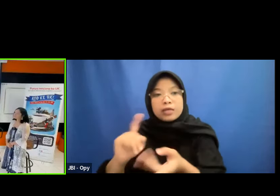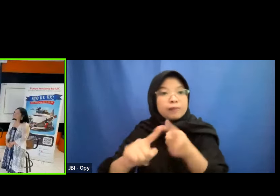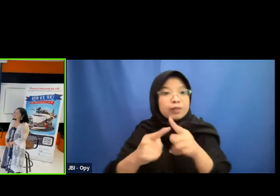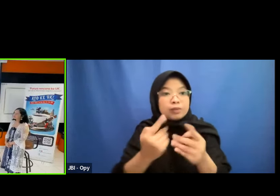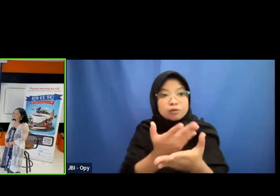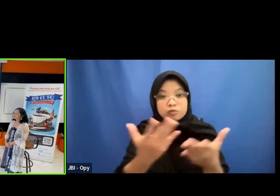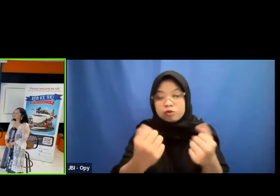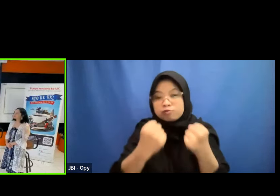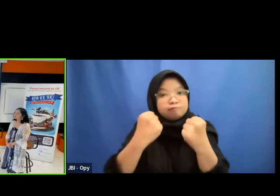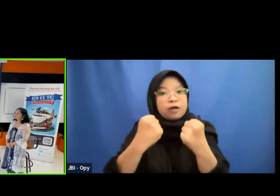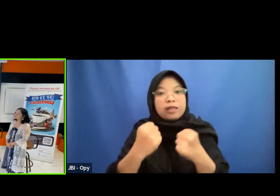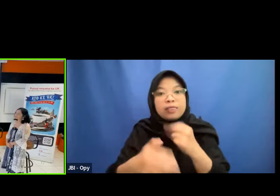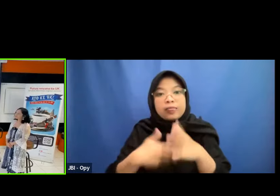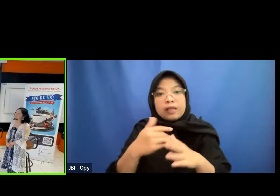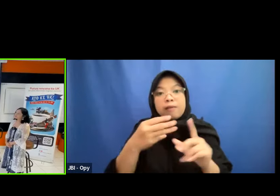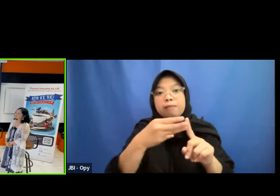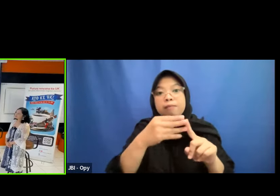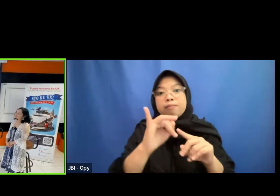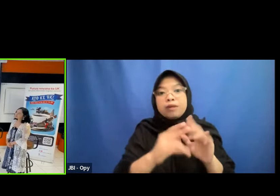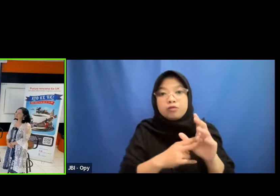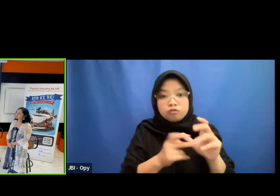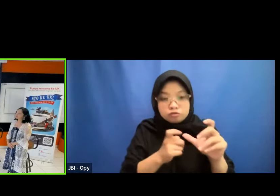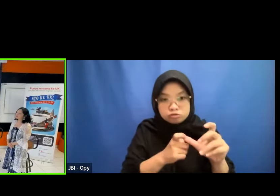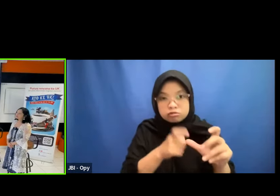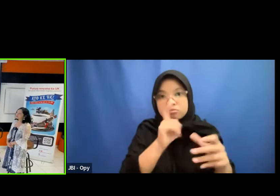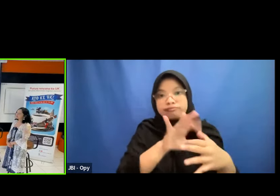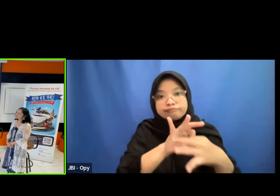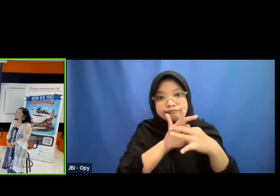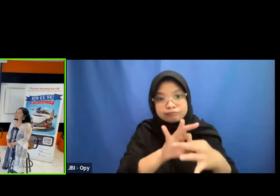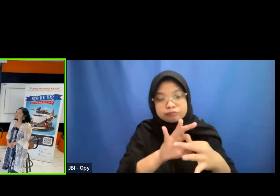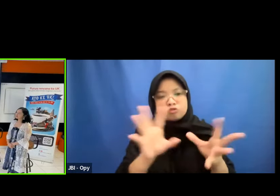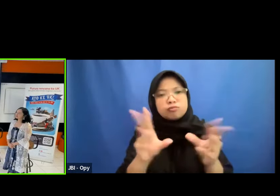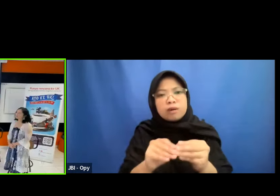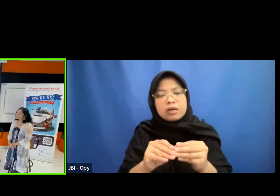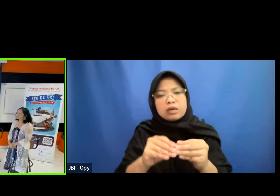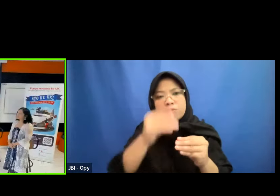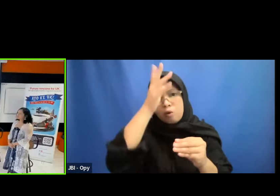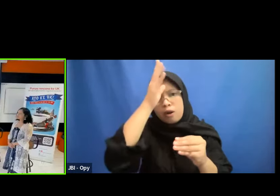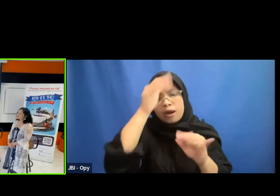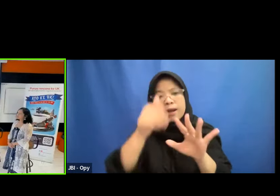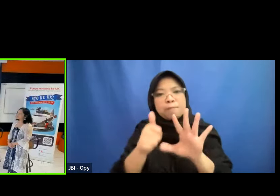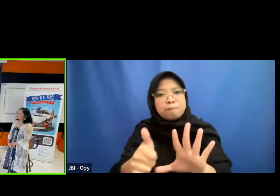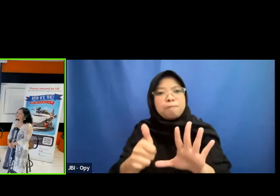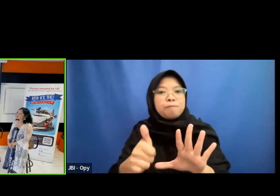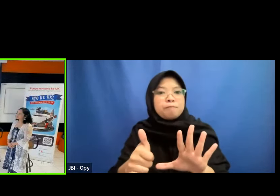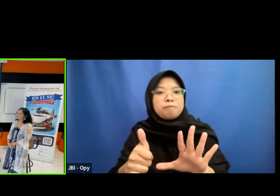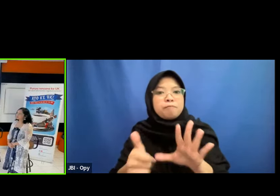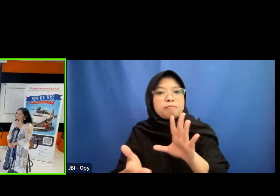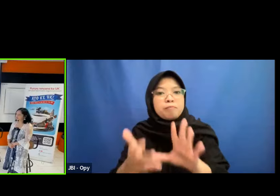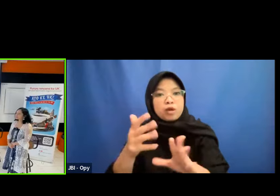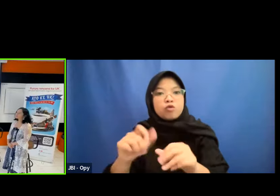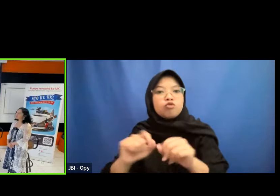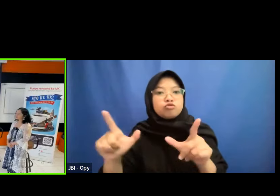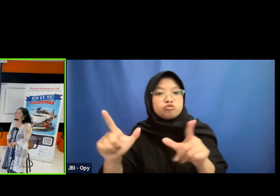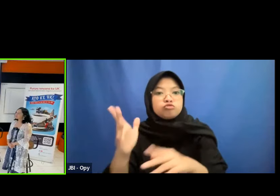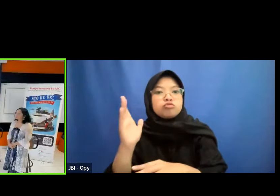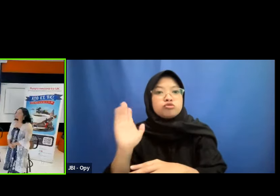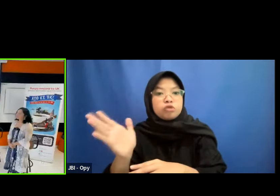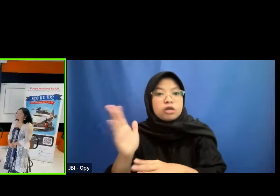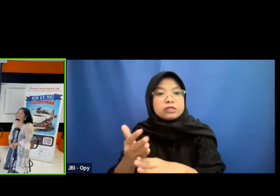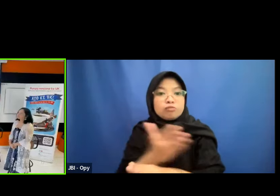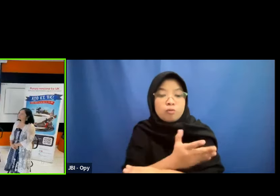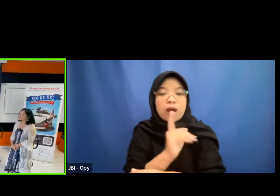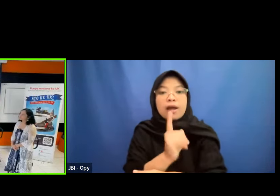di Binus in totalult member kami ada en orang lah yang Mang juga